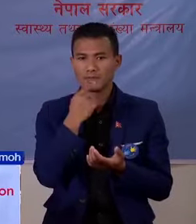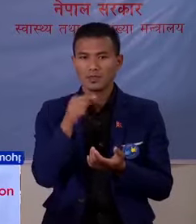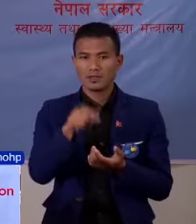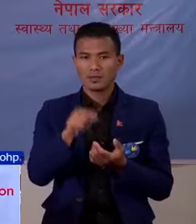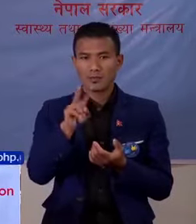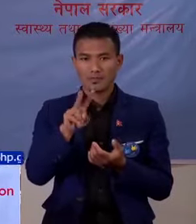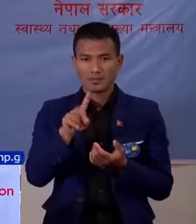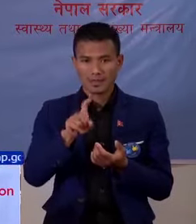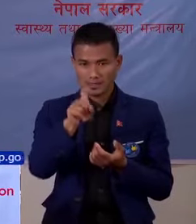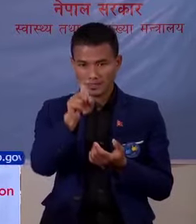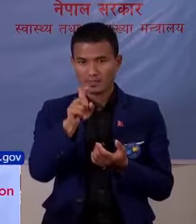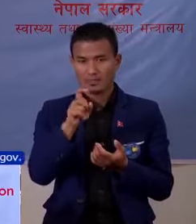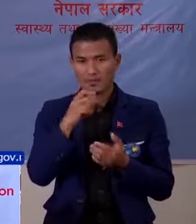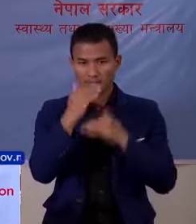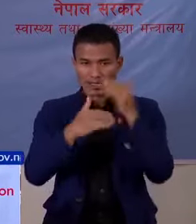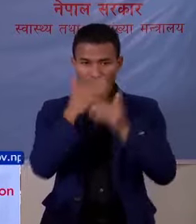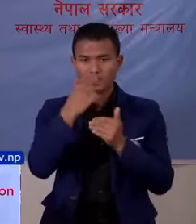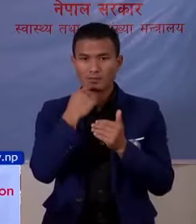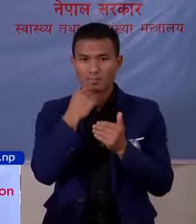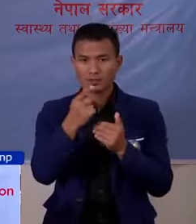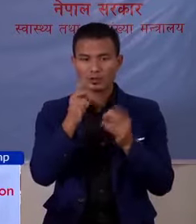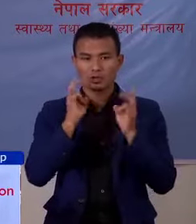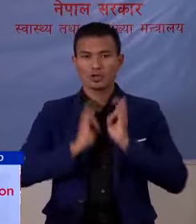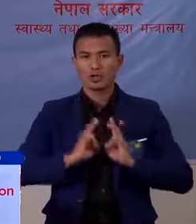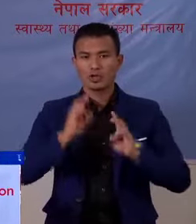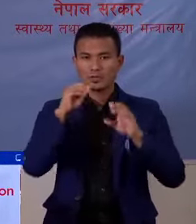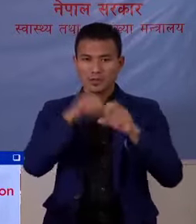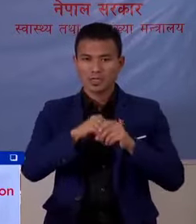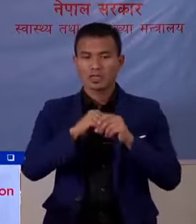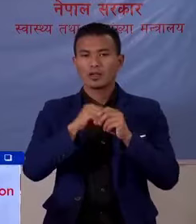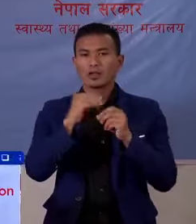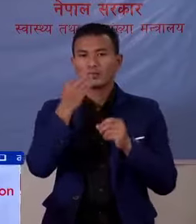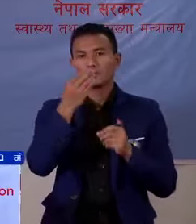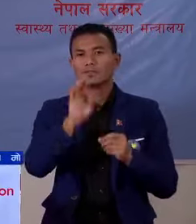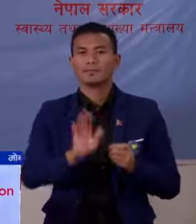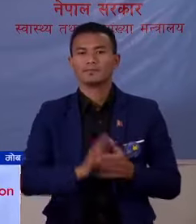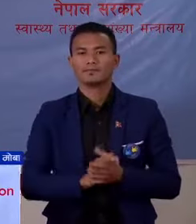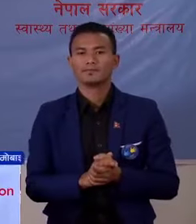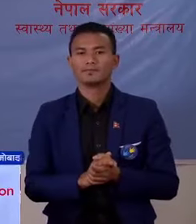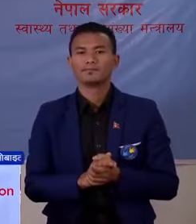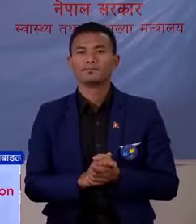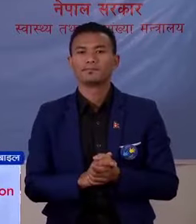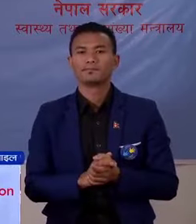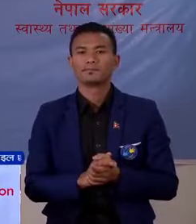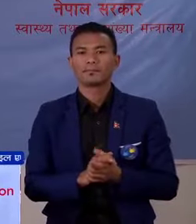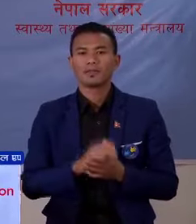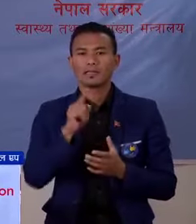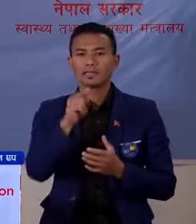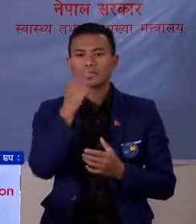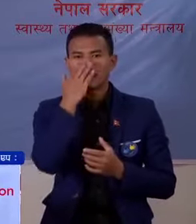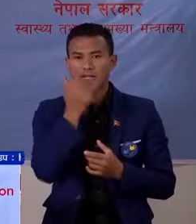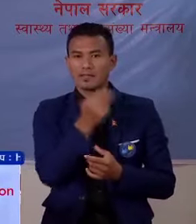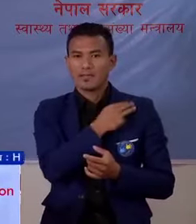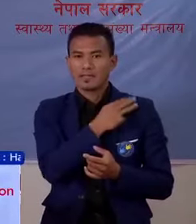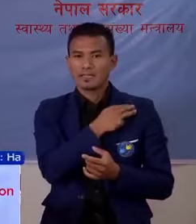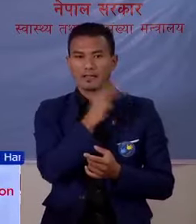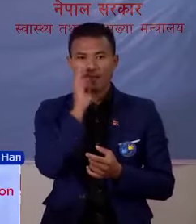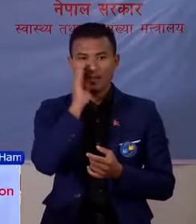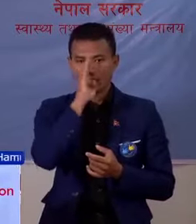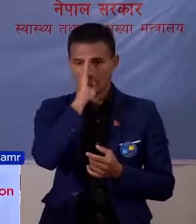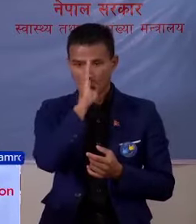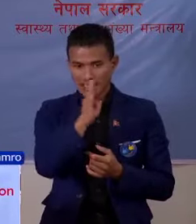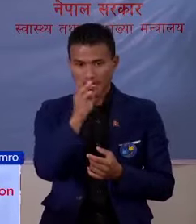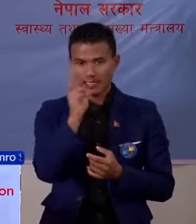वृद्धि त हाम्रो मानिसको शरीरमा रहेका कोषहरूभित्र भइरहेको हुन्छ। त्यसैले मानिसमा सिधै